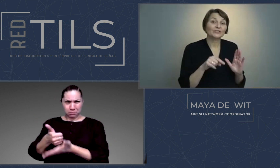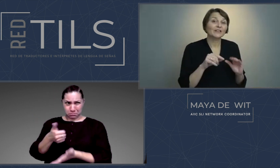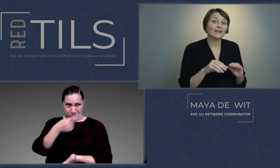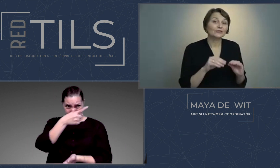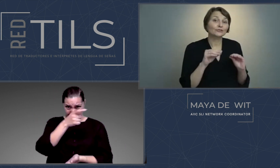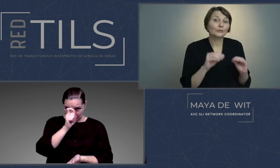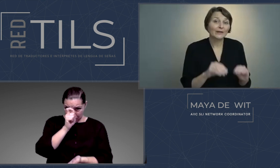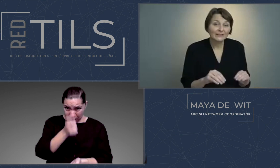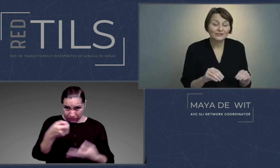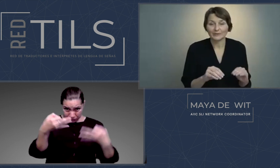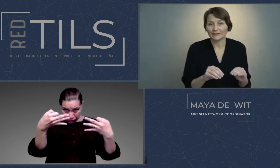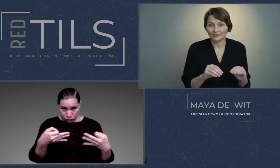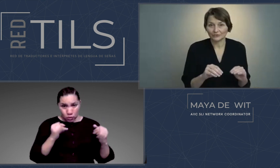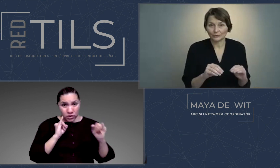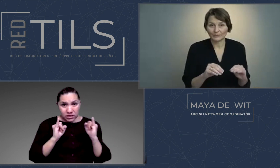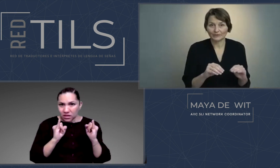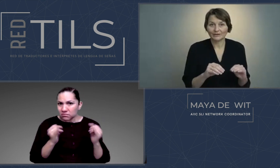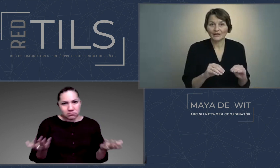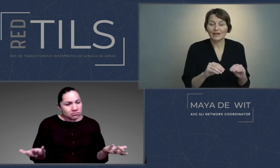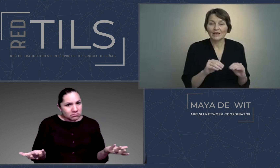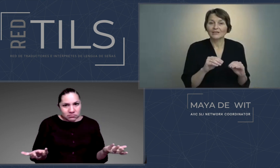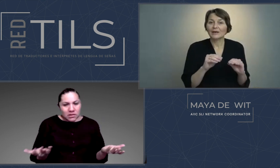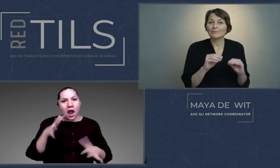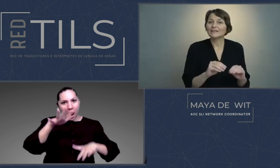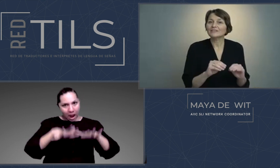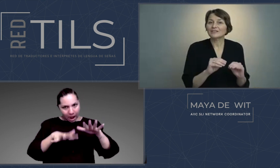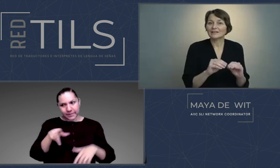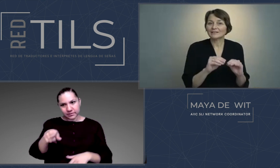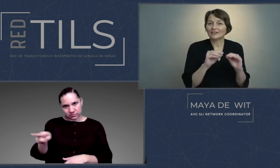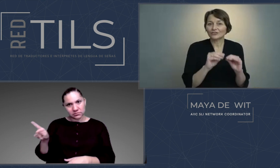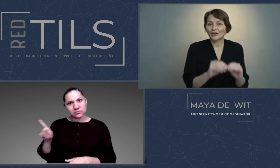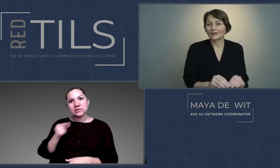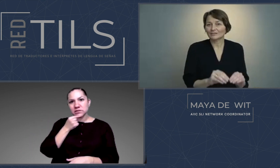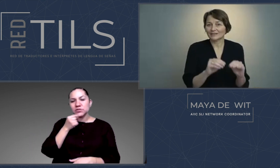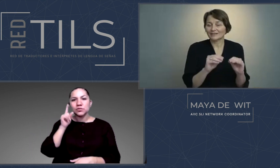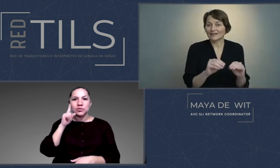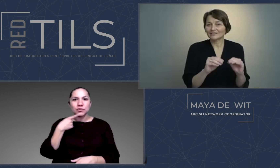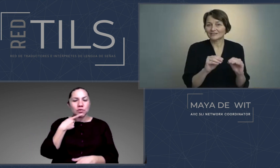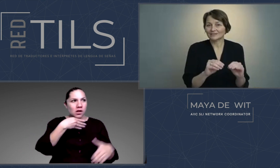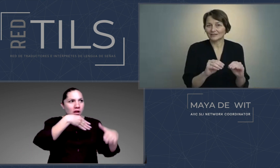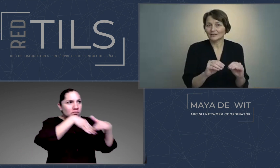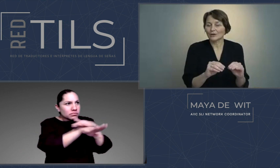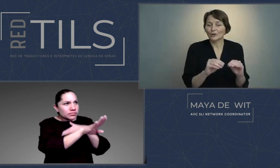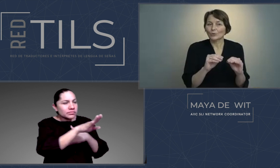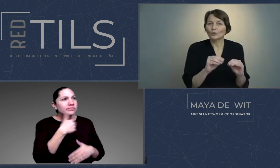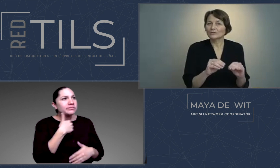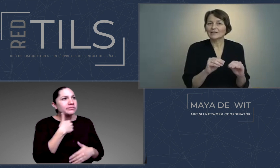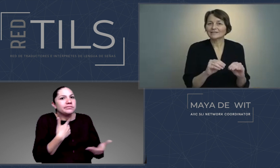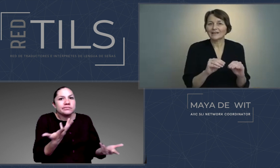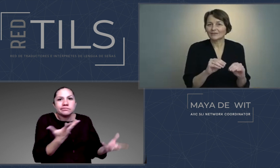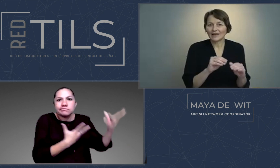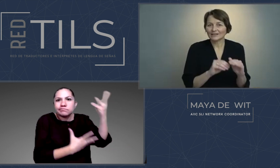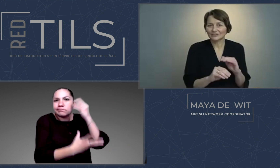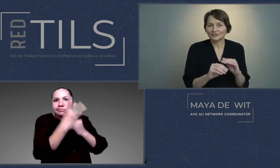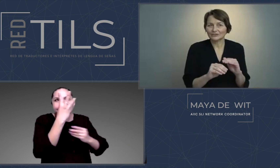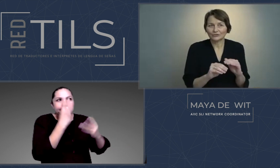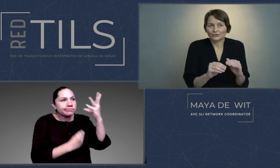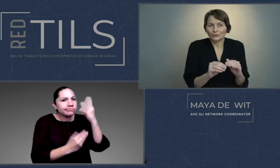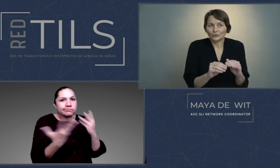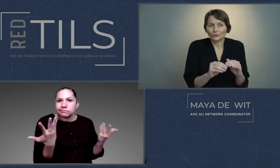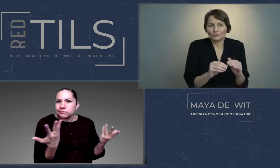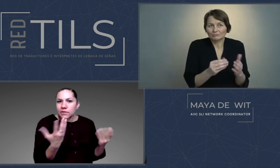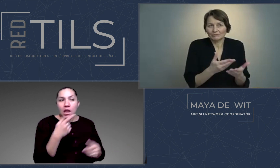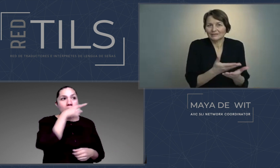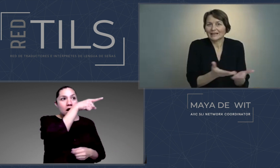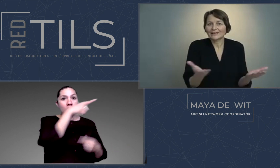en mi investigación en interpretación en ámbito educativo es que esa persona no es un intérprete. Entonces, ese